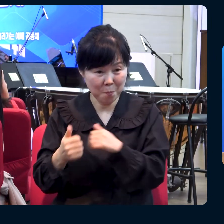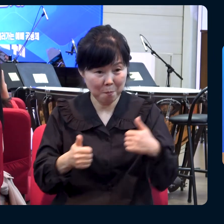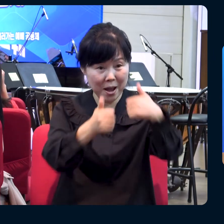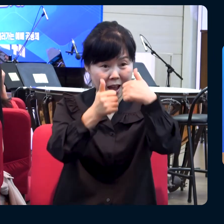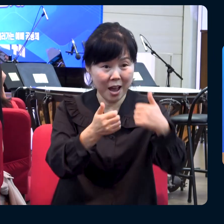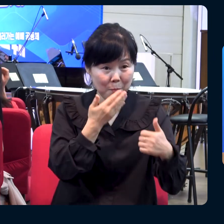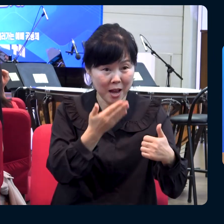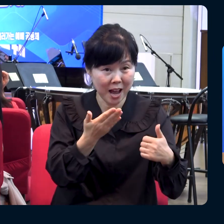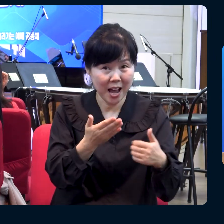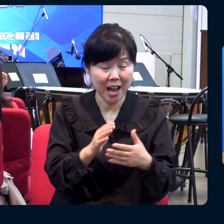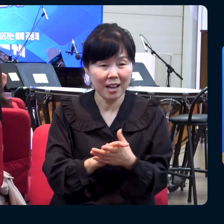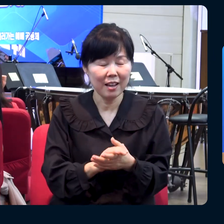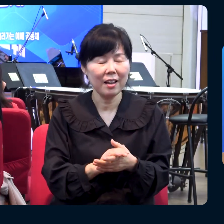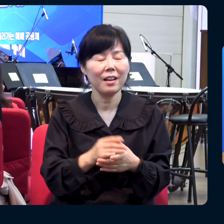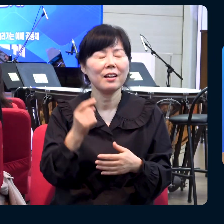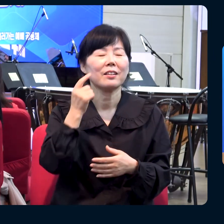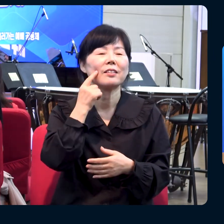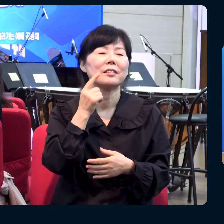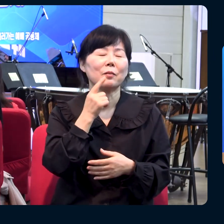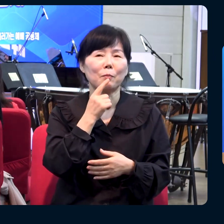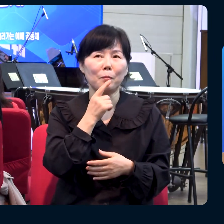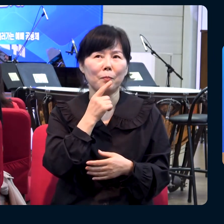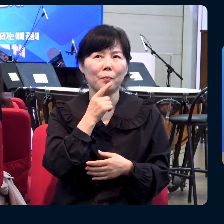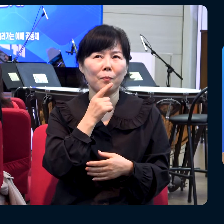거짓말을 하고 1억을 버는 것이 아니라